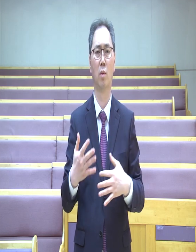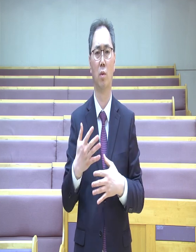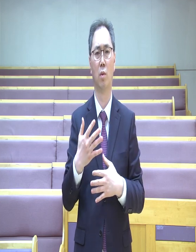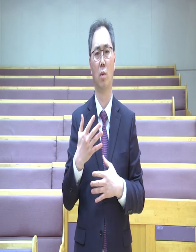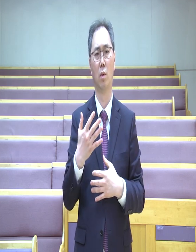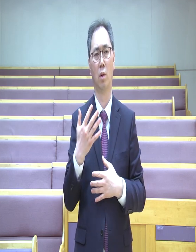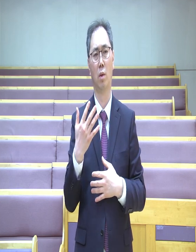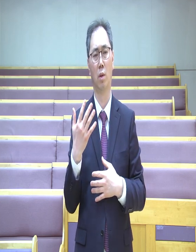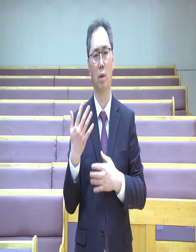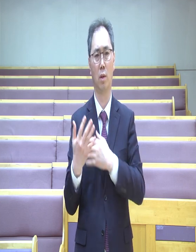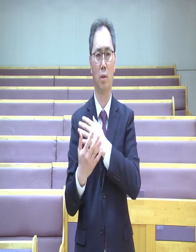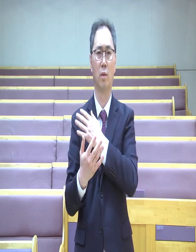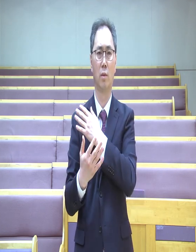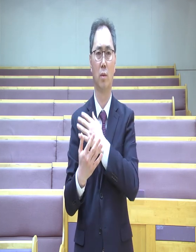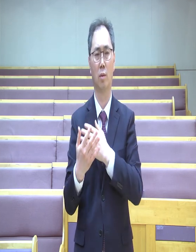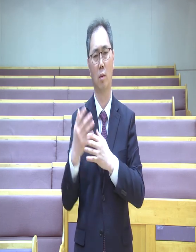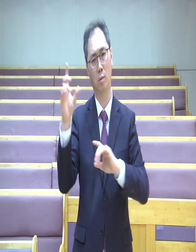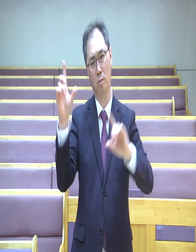연약하온 두